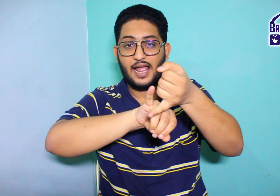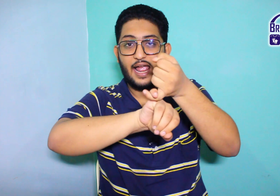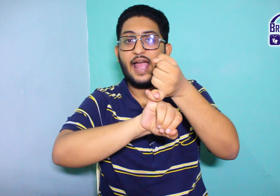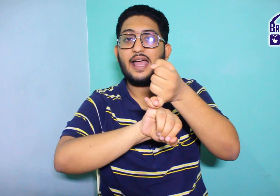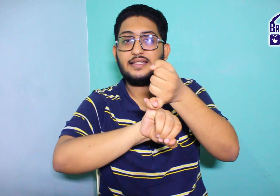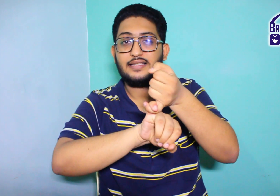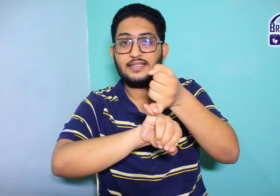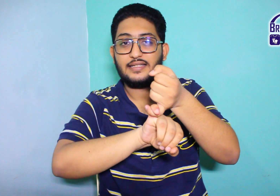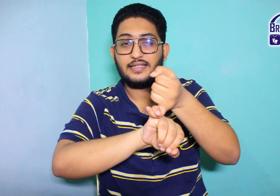एस।